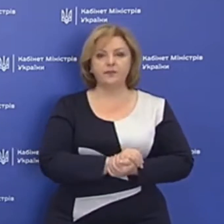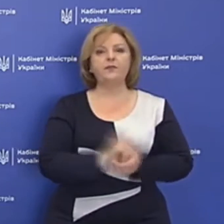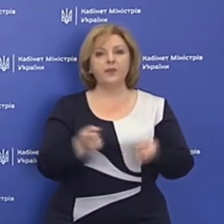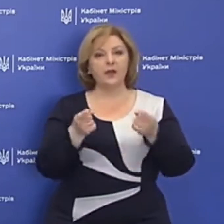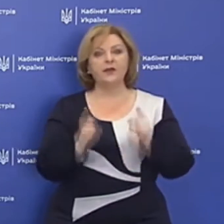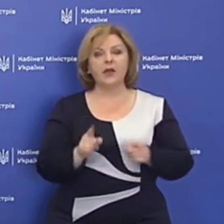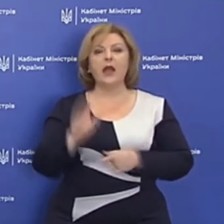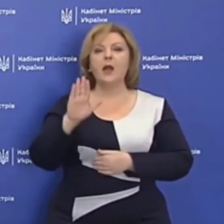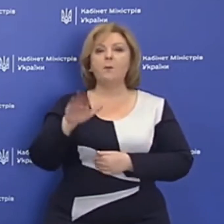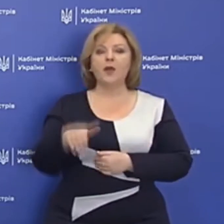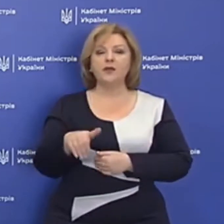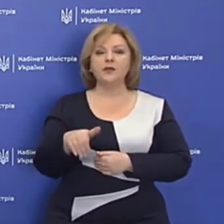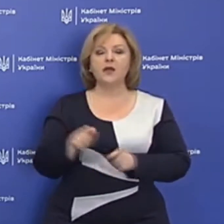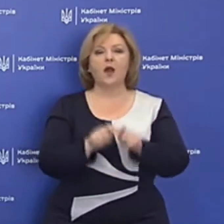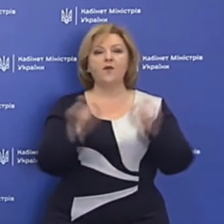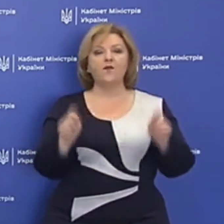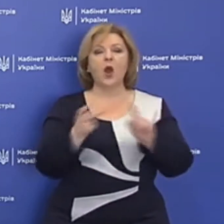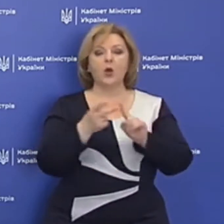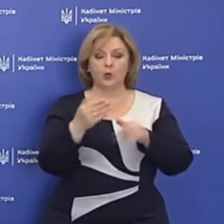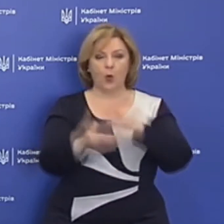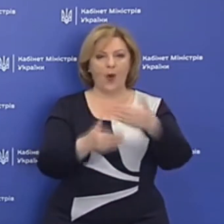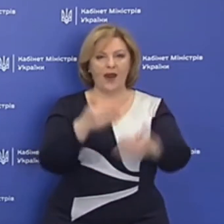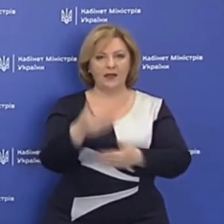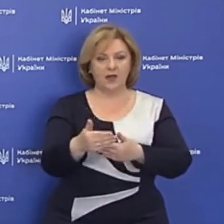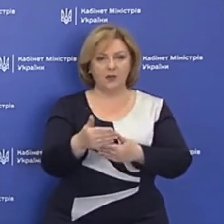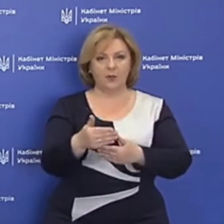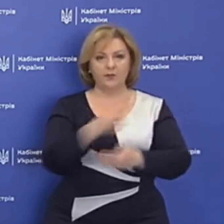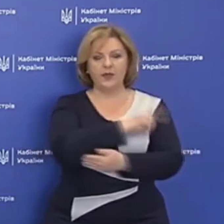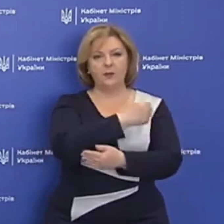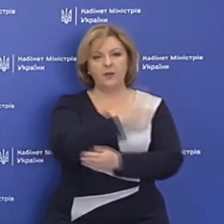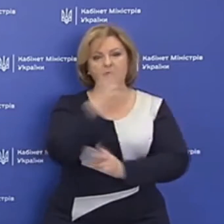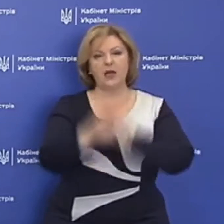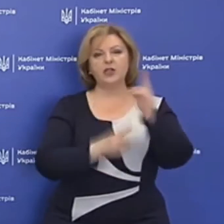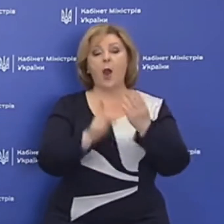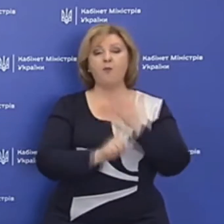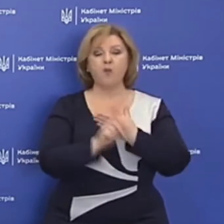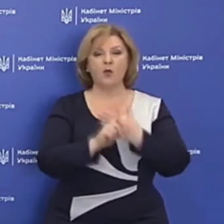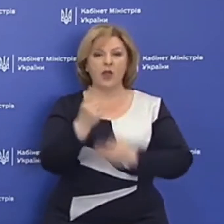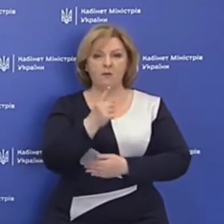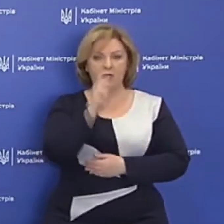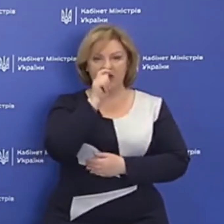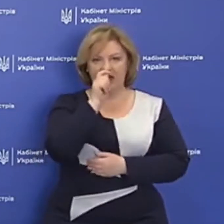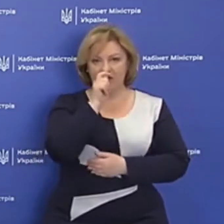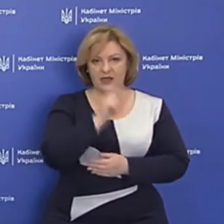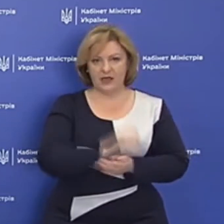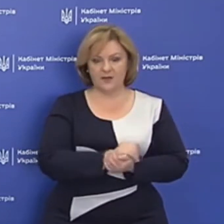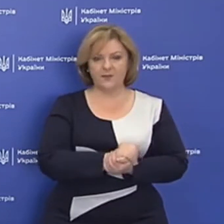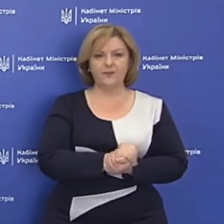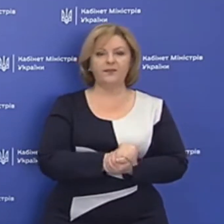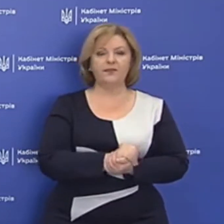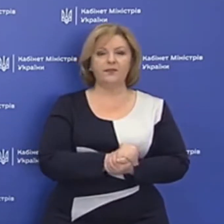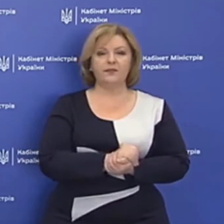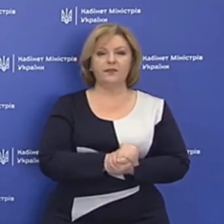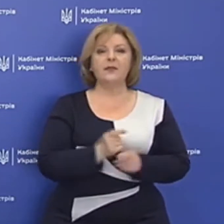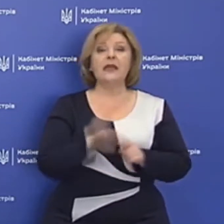Дійсно, після вступу другого етапу реформи, починаючи з 1 квітня,